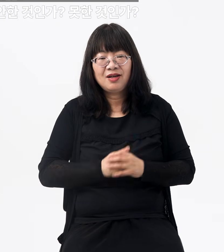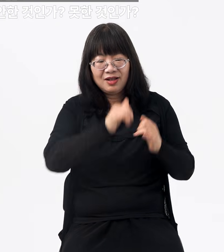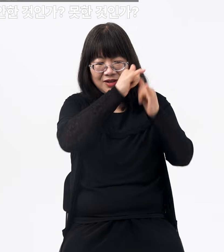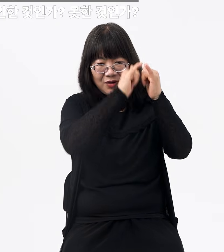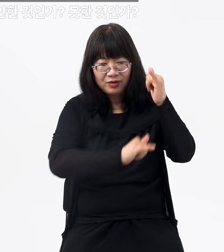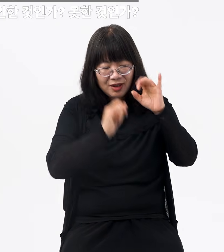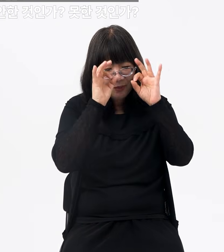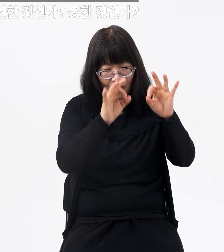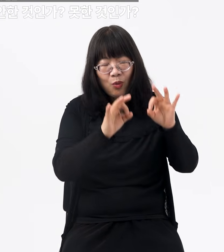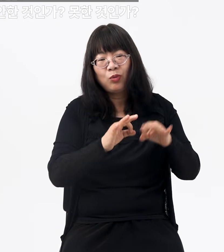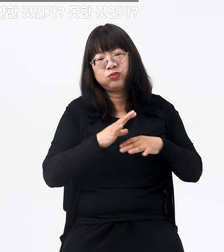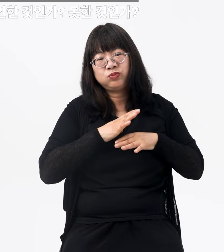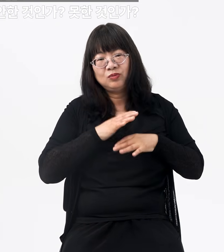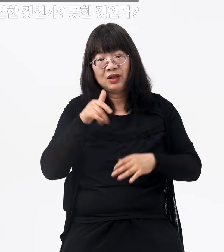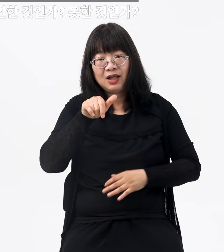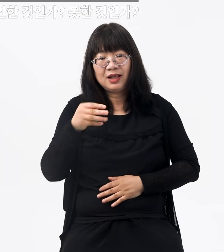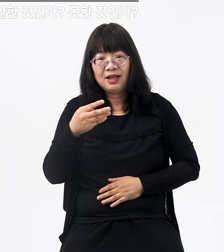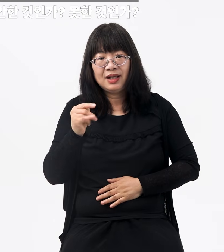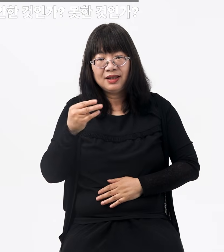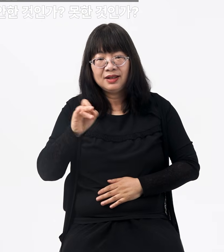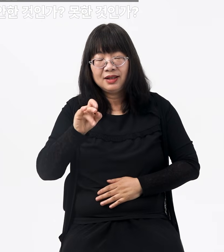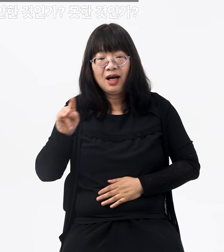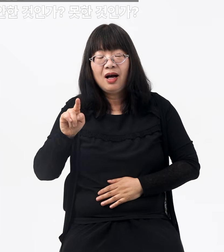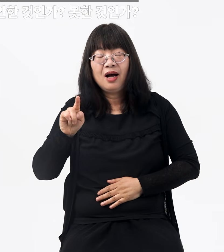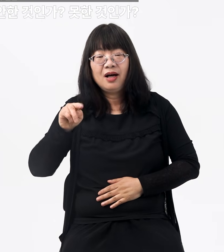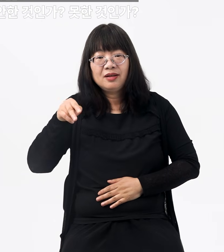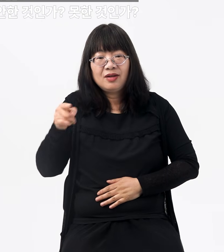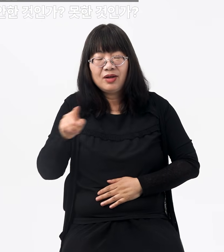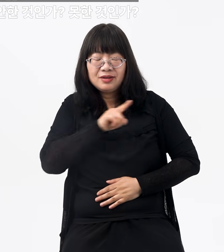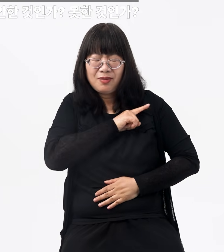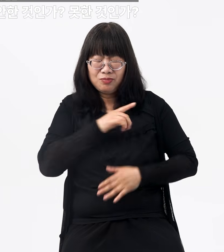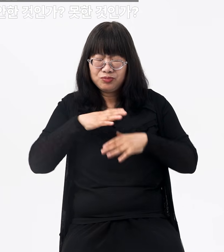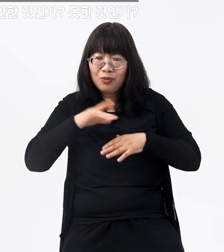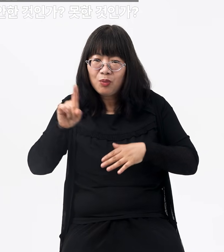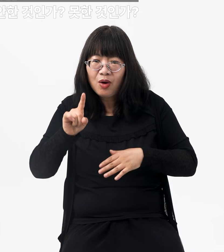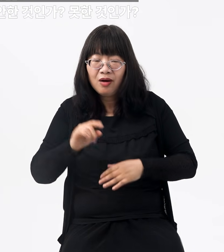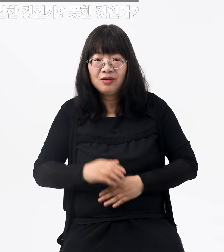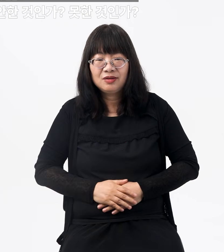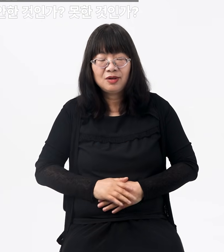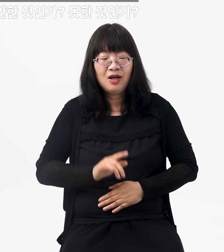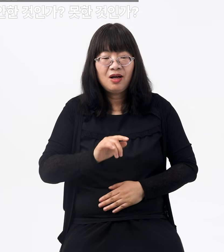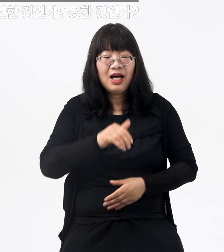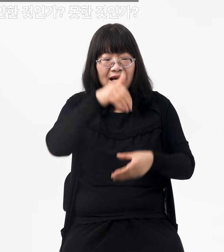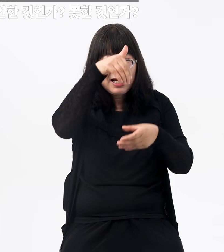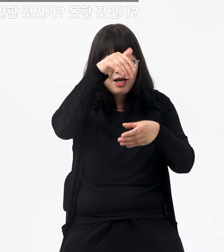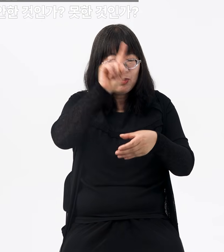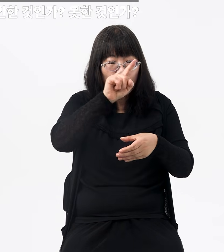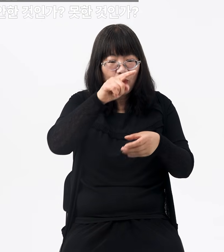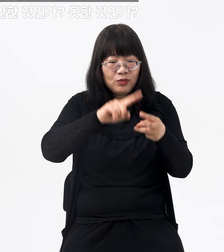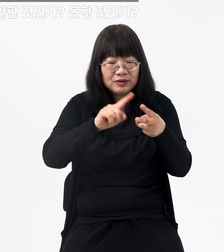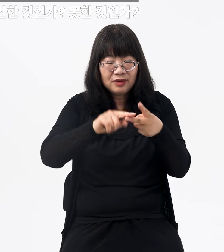겁니다. 갈라디아서의 제일 무서운 표현이 무엇으로 심든지